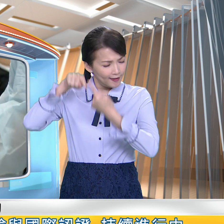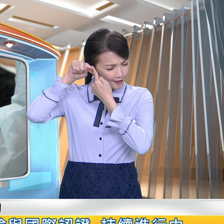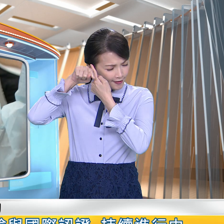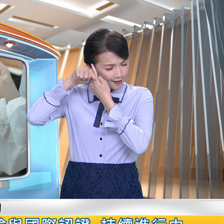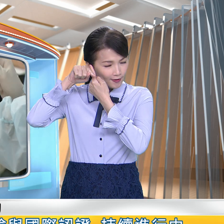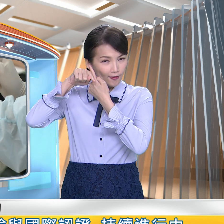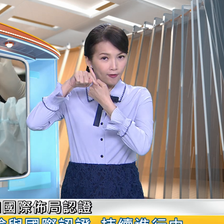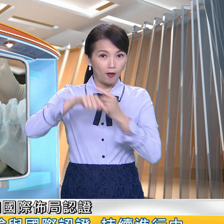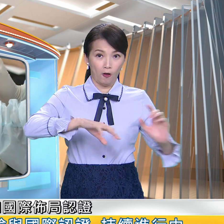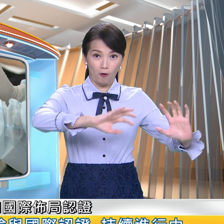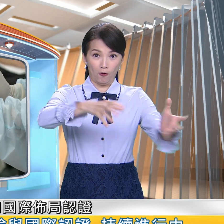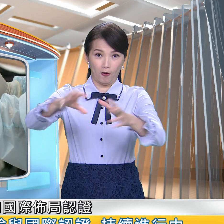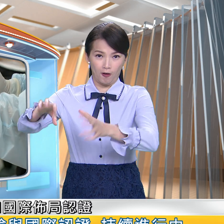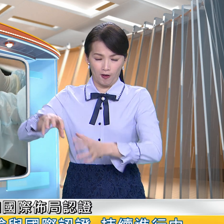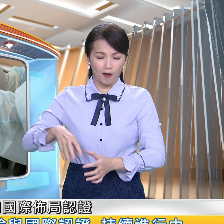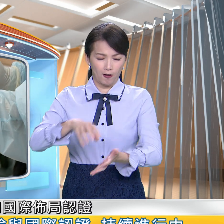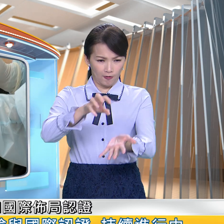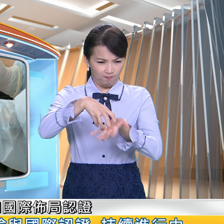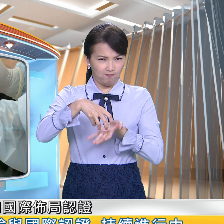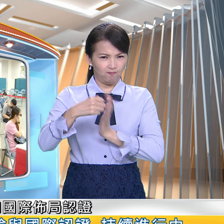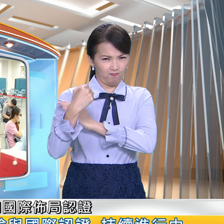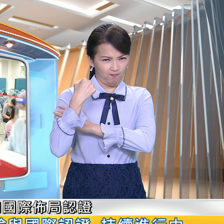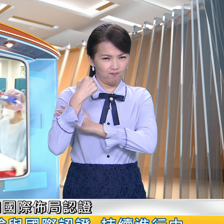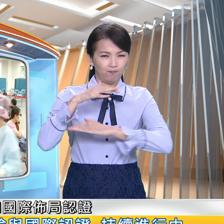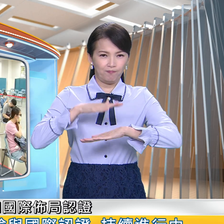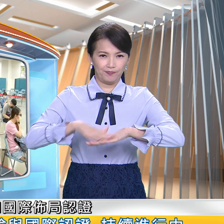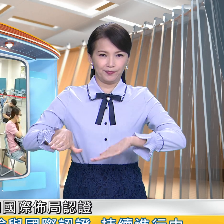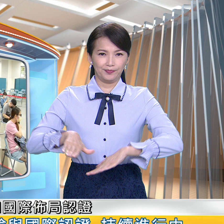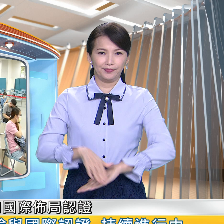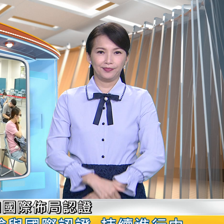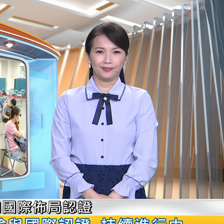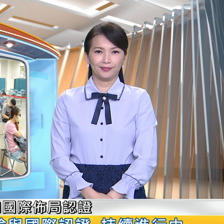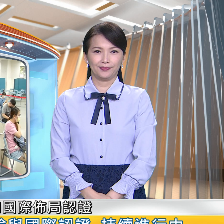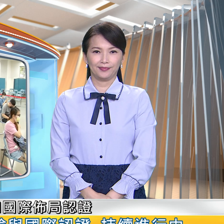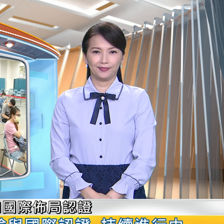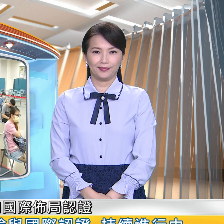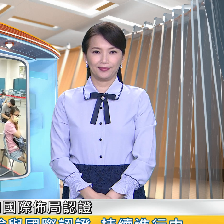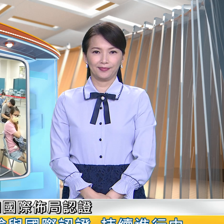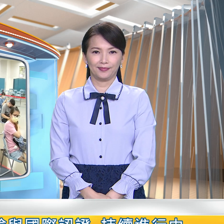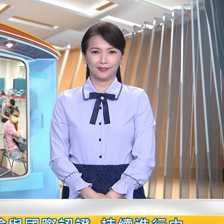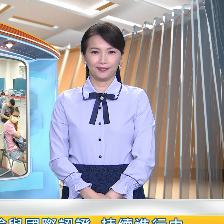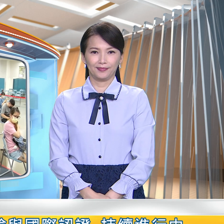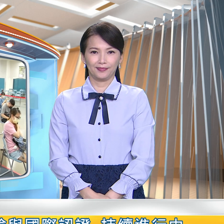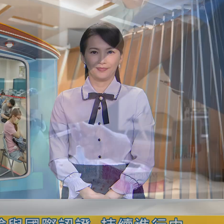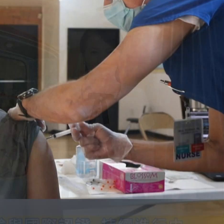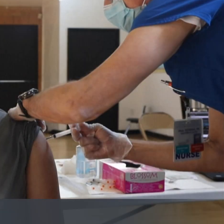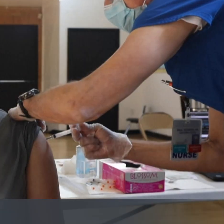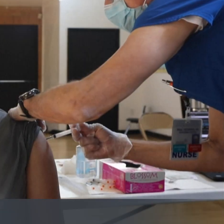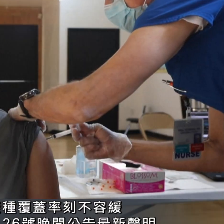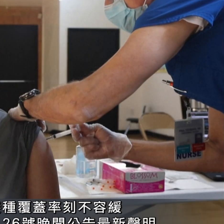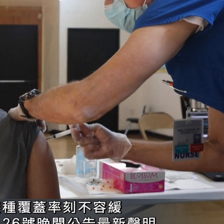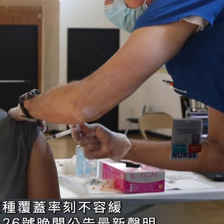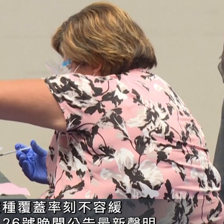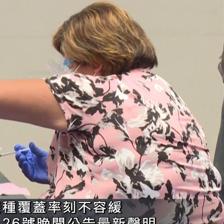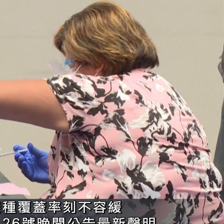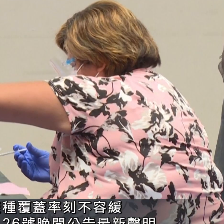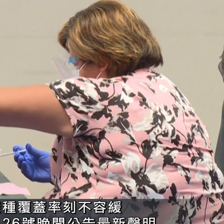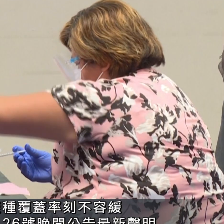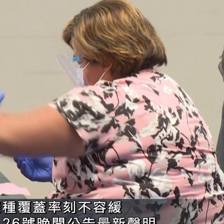力进行临床实验和国际布局认证。 加速全球疫苗接种覆盖率